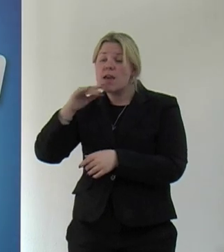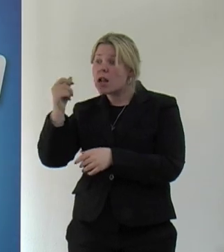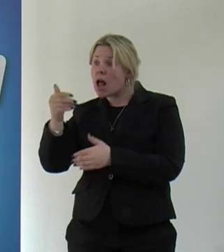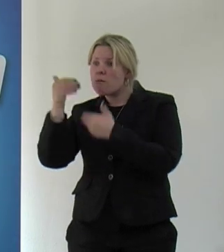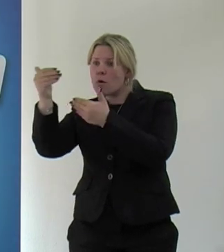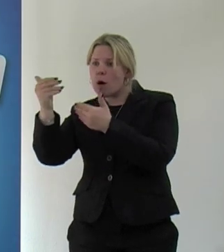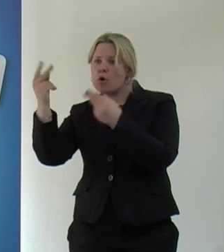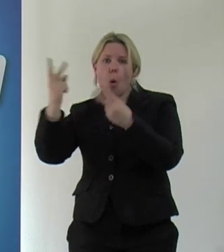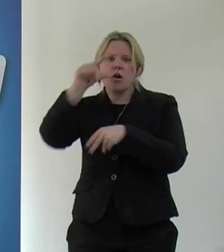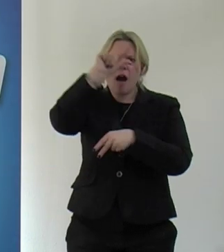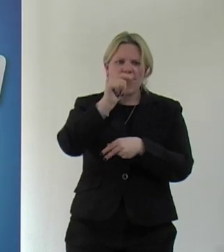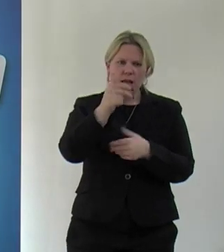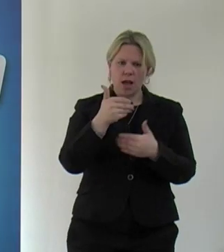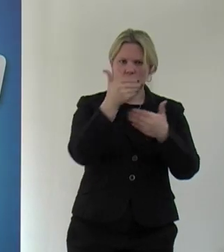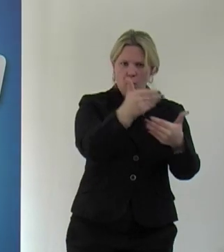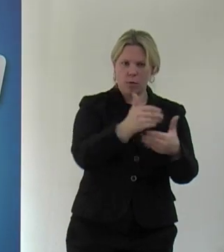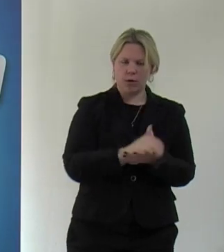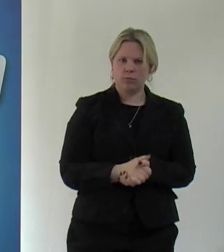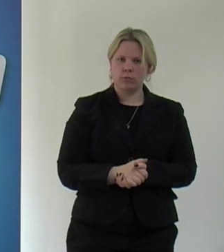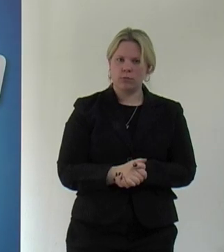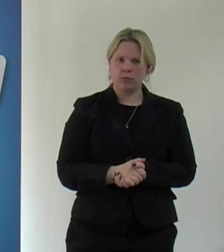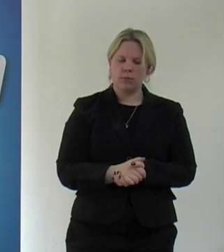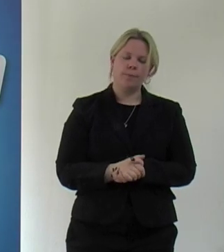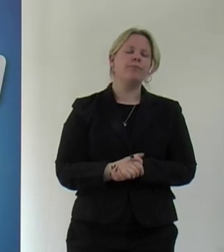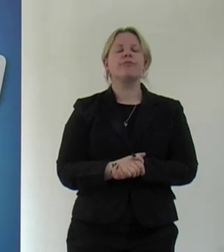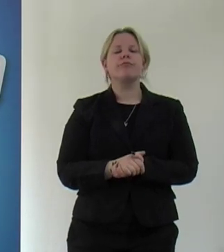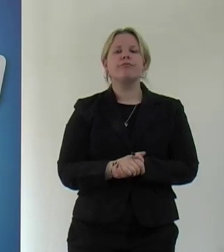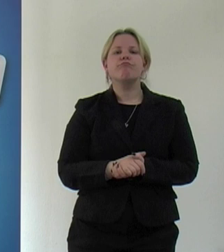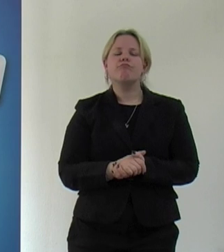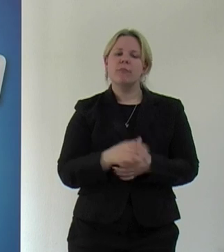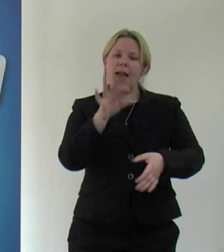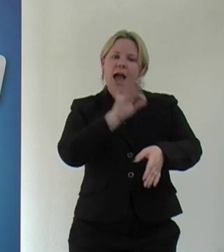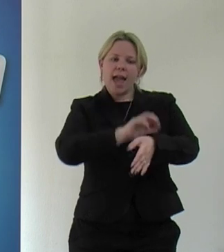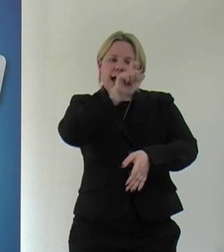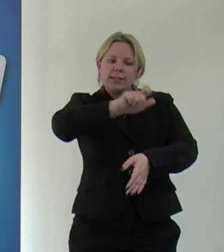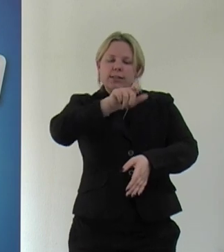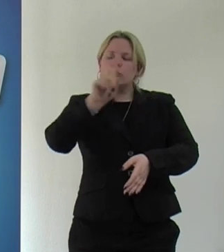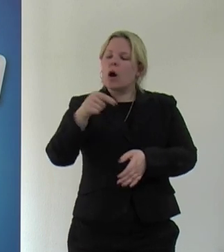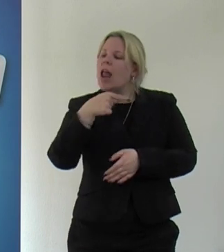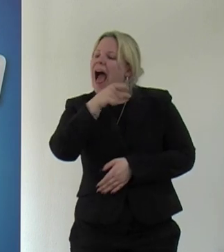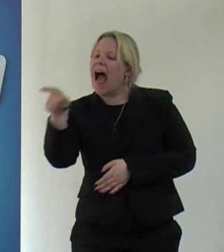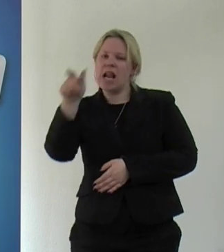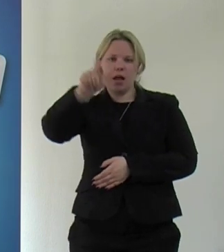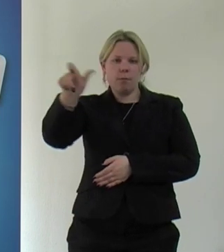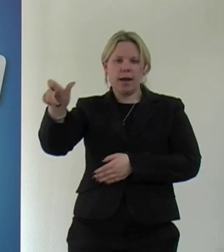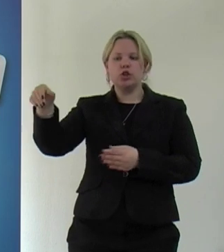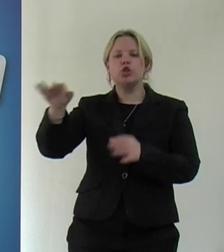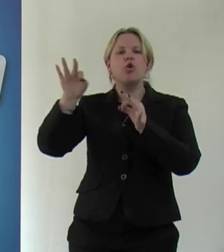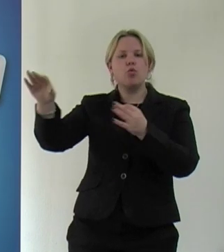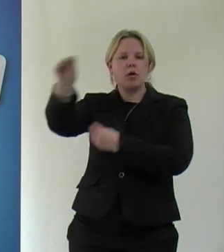Dass die Ärztinnen und Ärzte alle Menschen gleich gut behandeln. Dass es genug Krankenhäuser